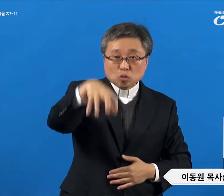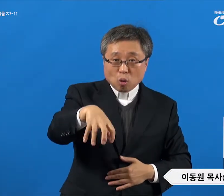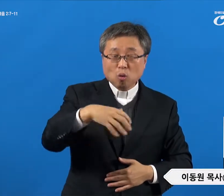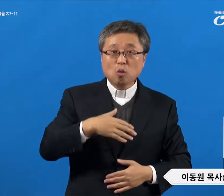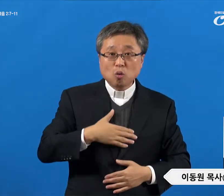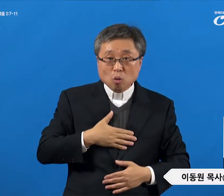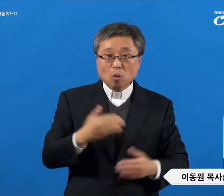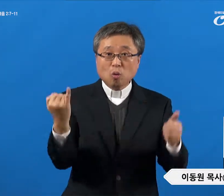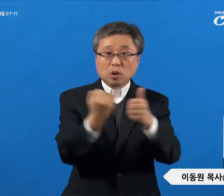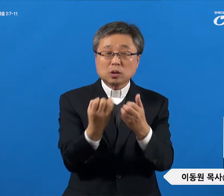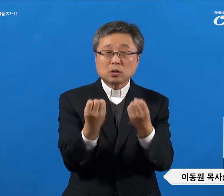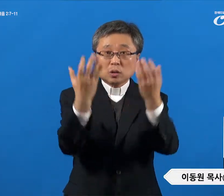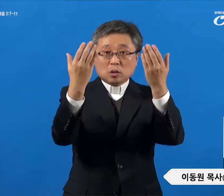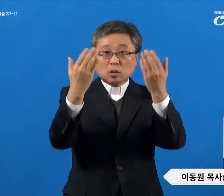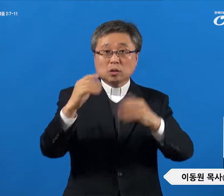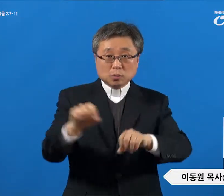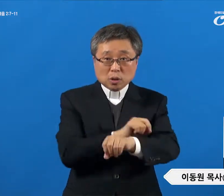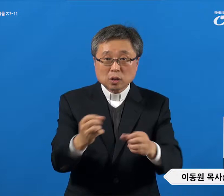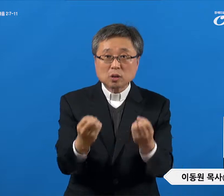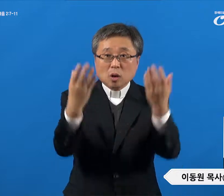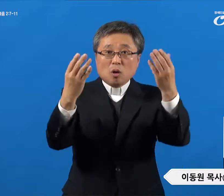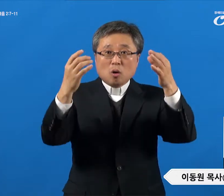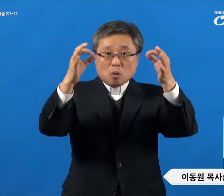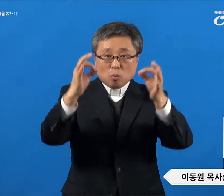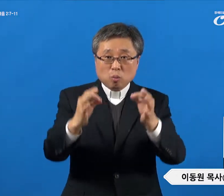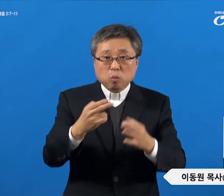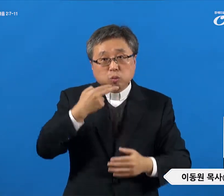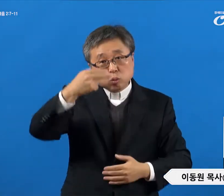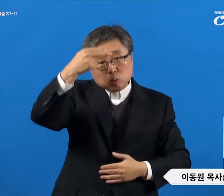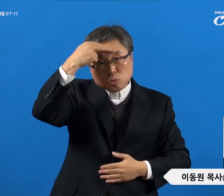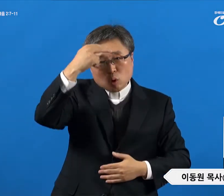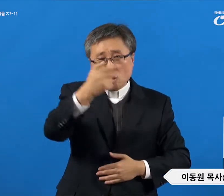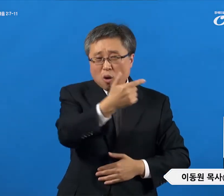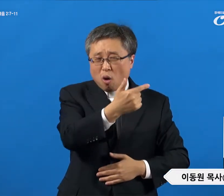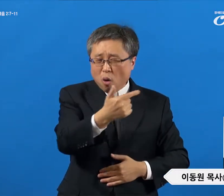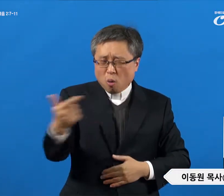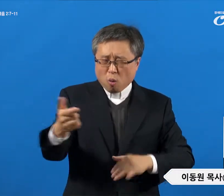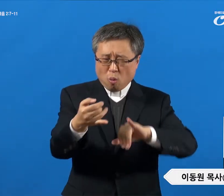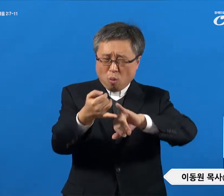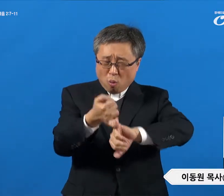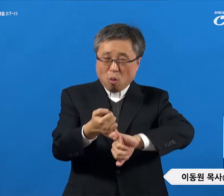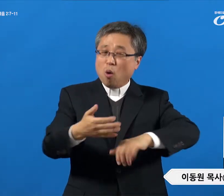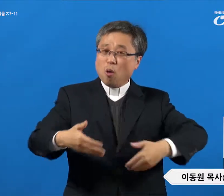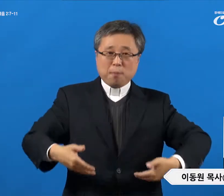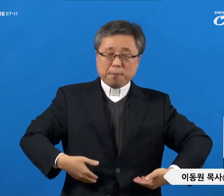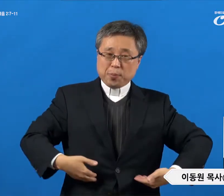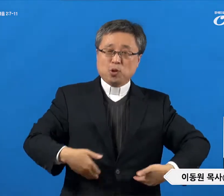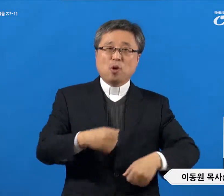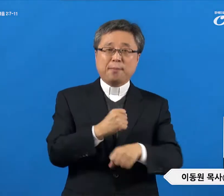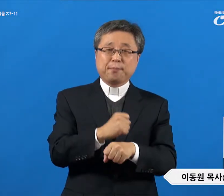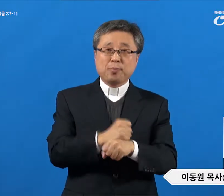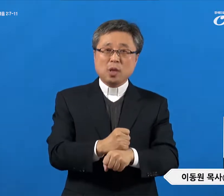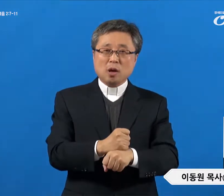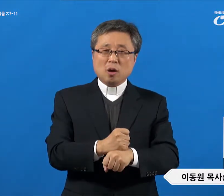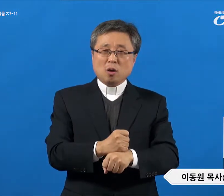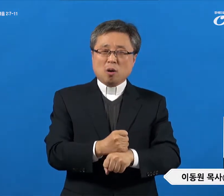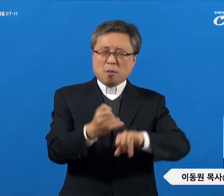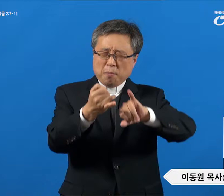잔치에서 포도주라는 것은 결코 있어도 좋고 없어도 좋은 사치품 같은 것이 아닙니다. 필수품입니다. 포도주